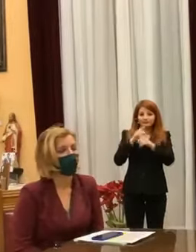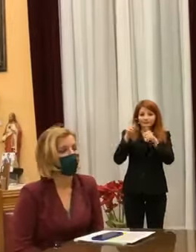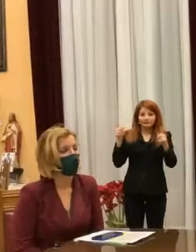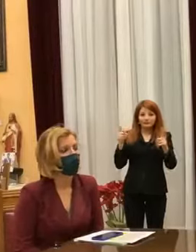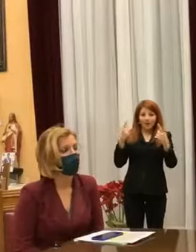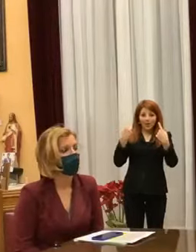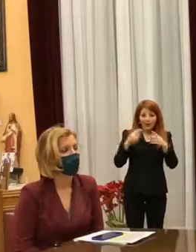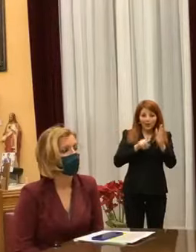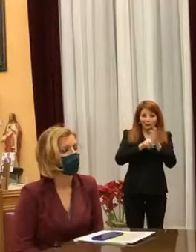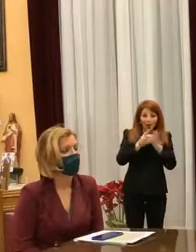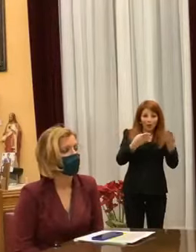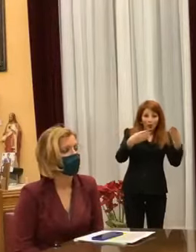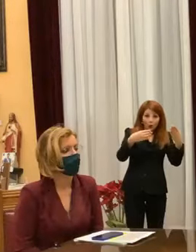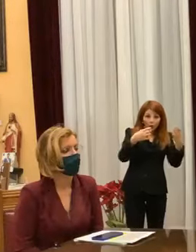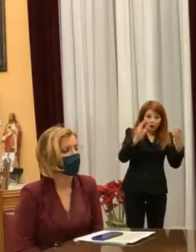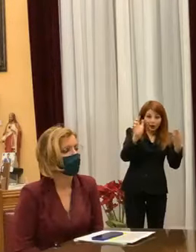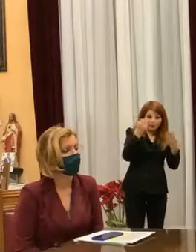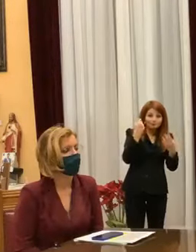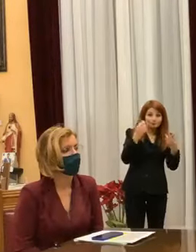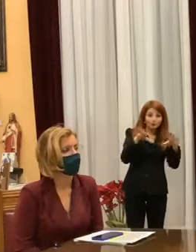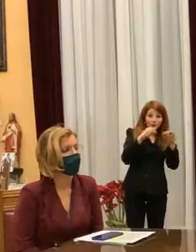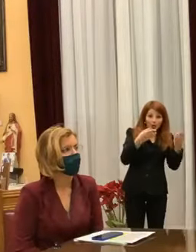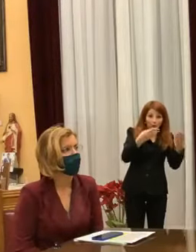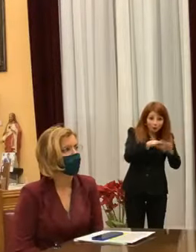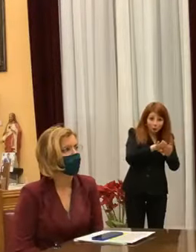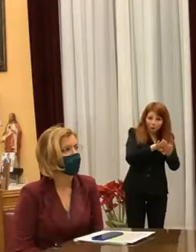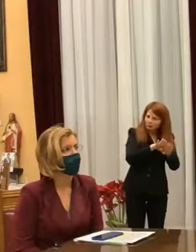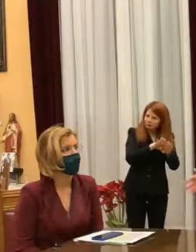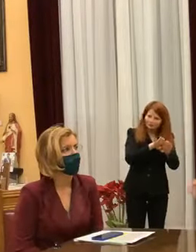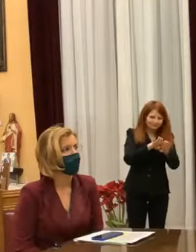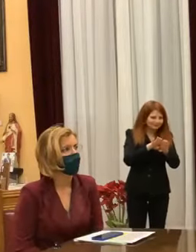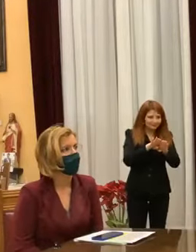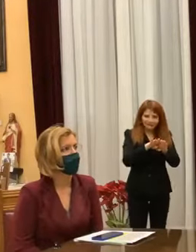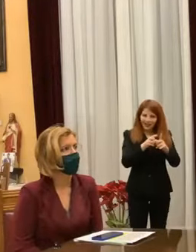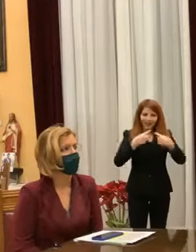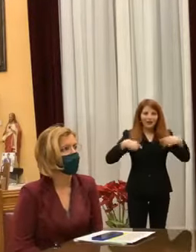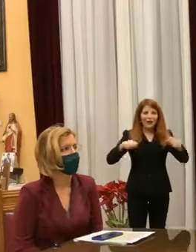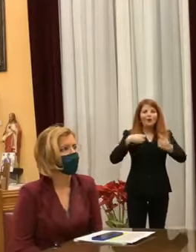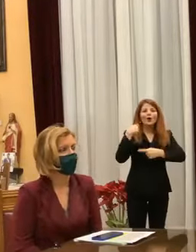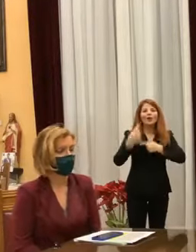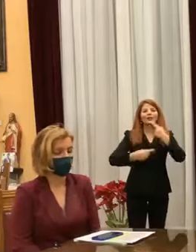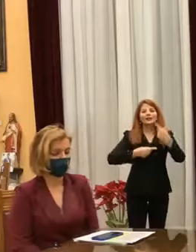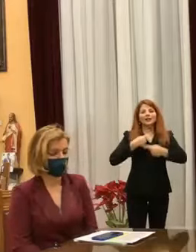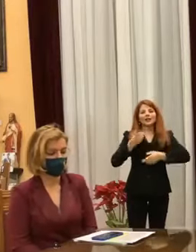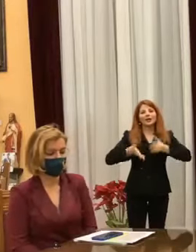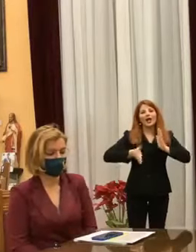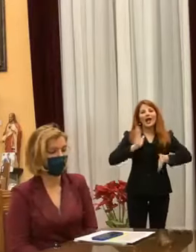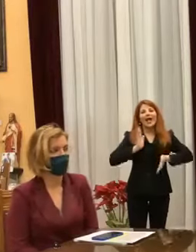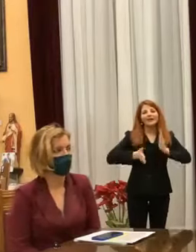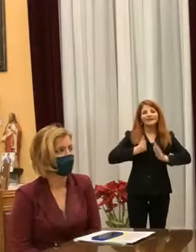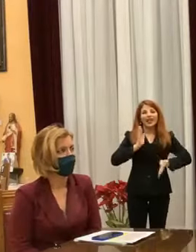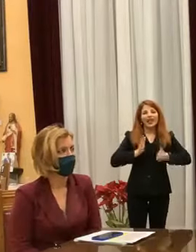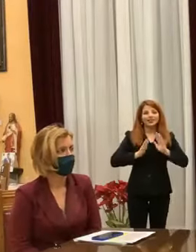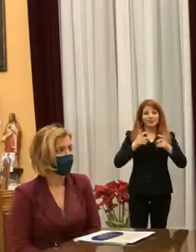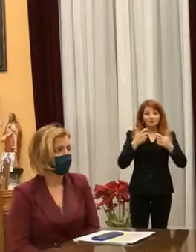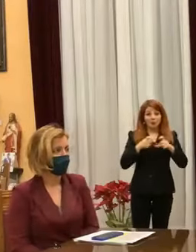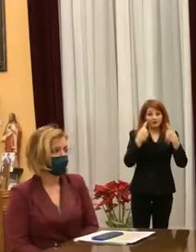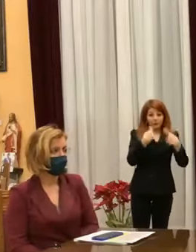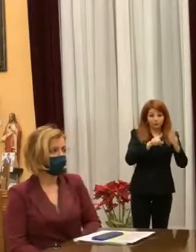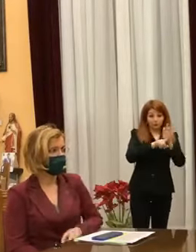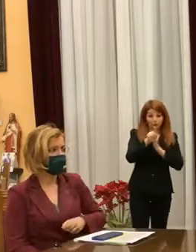perché se qualcuno pensa che ha soddisfatto la mia legittima guerra contro poteri forti